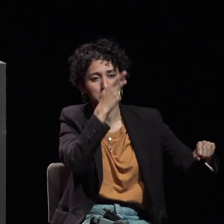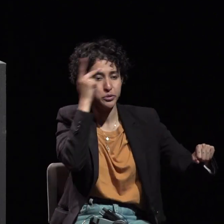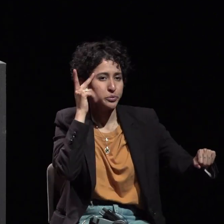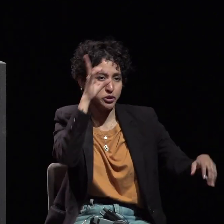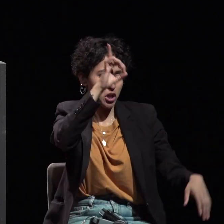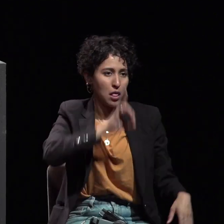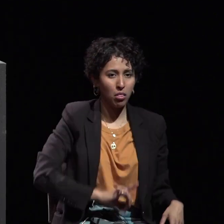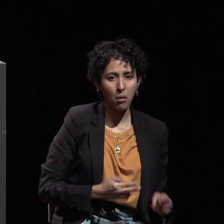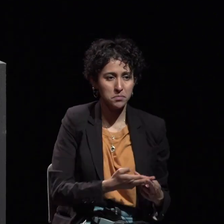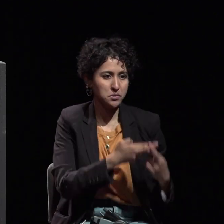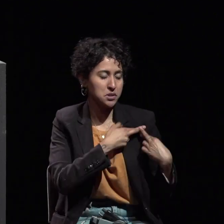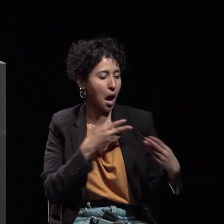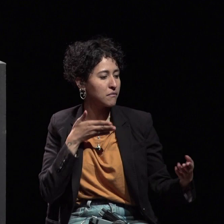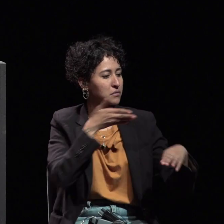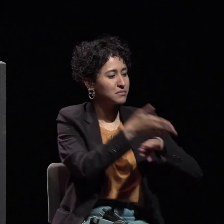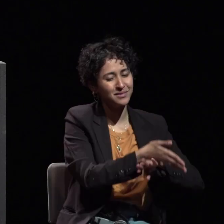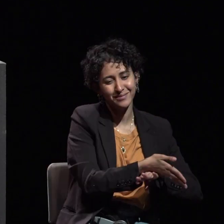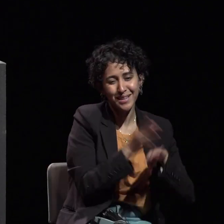construídos pelos próprios Shuar.